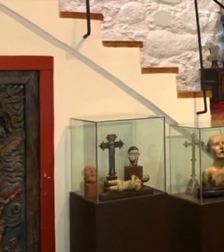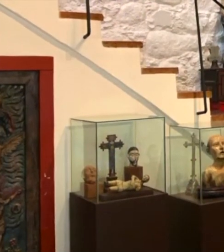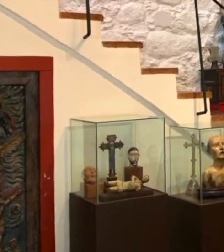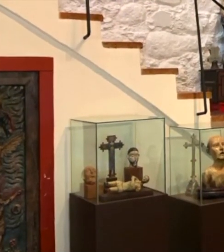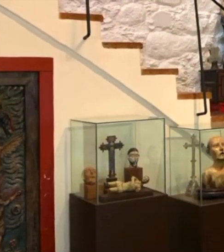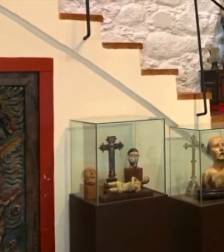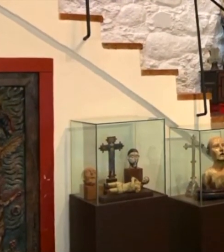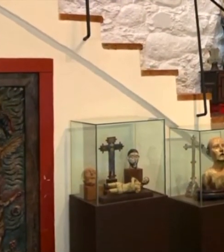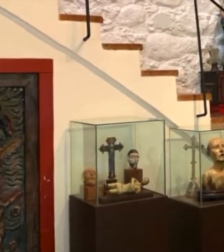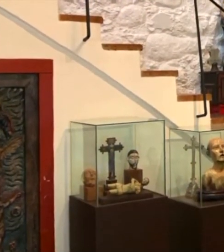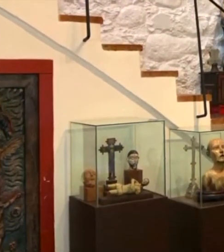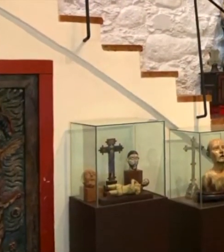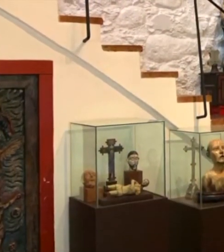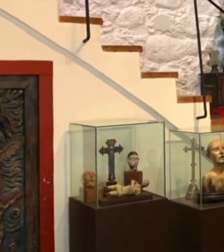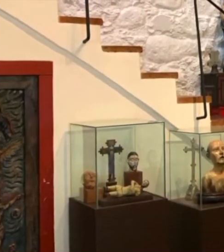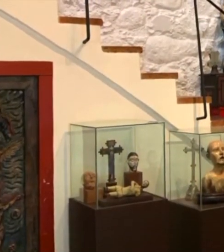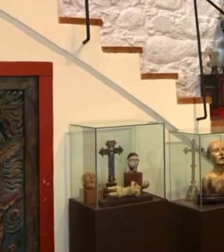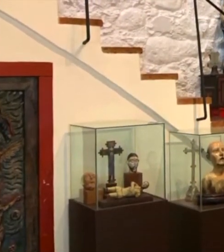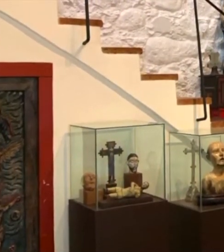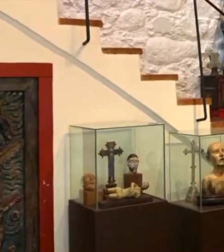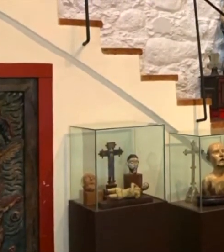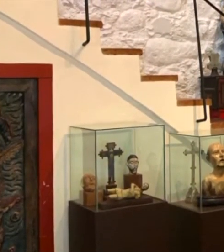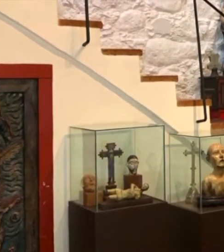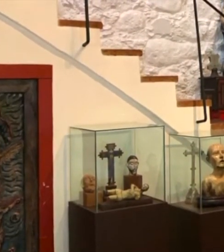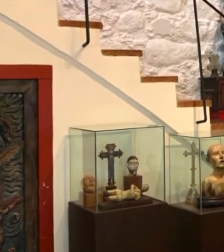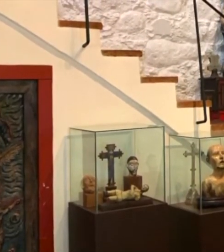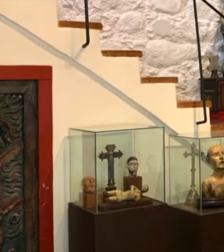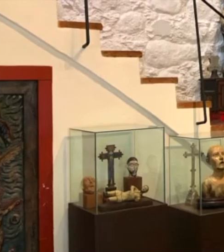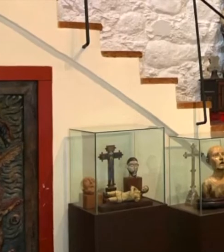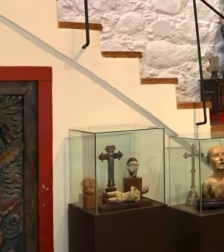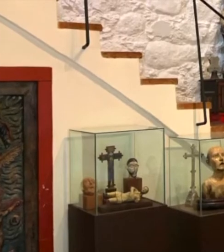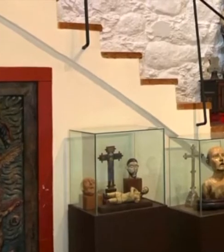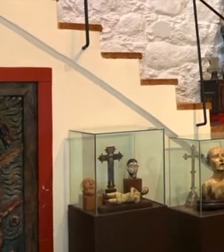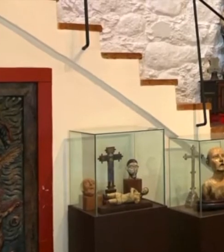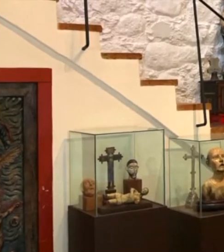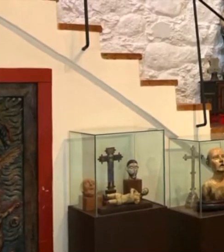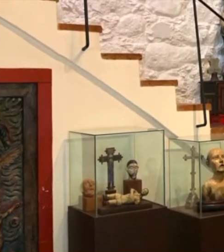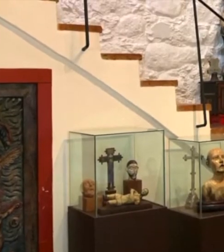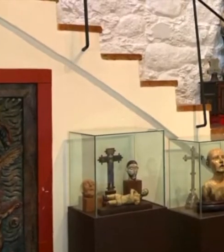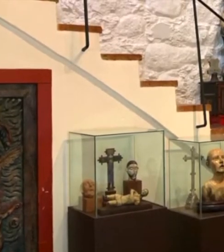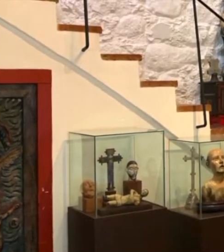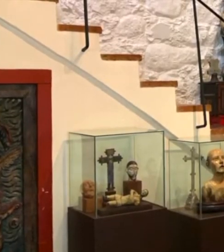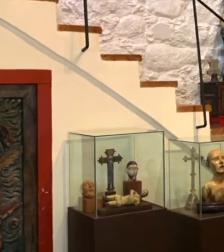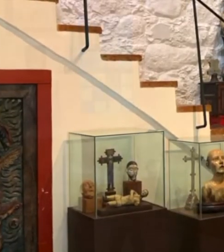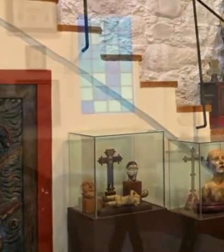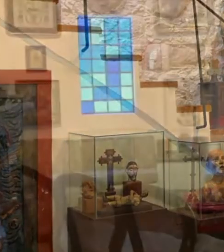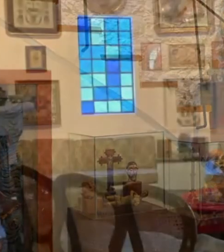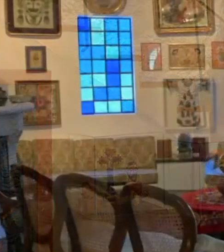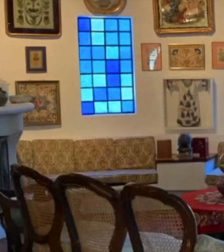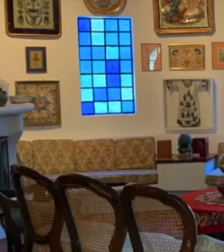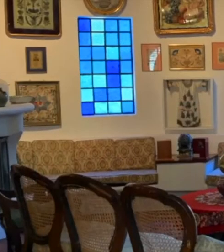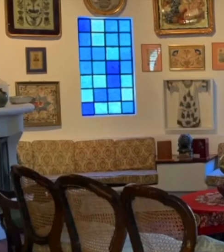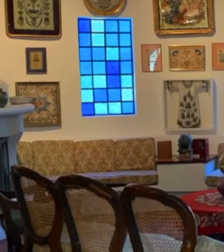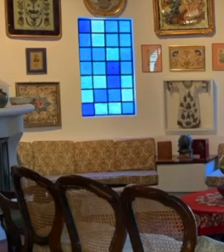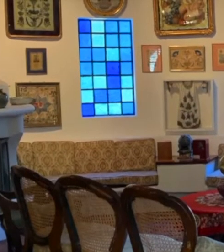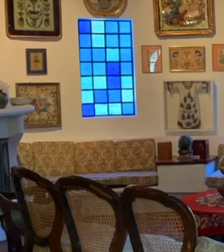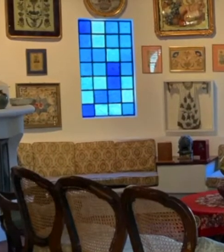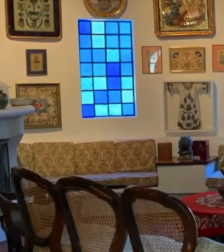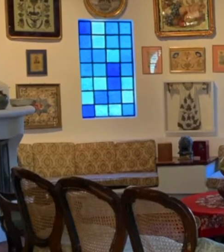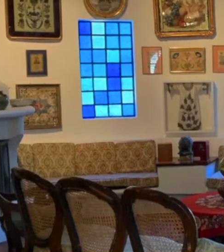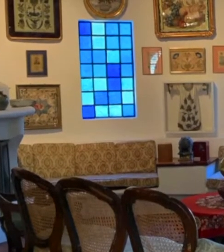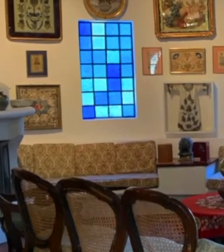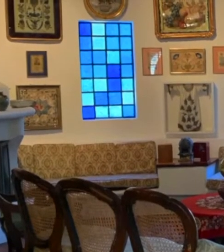ていた屋敷に移り住みます。自宅を二人で手を加え改装し、アンティークな家具や